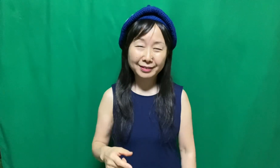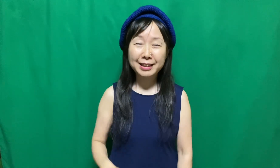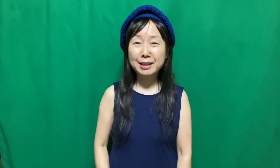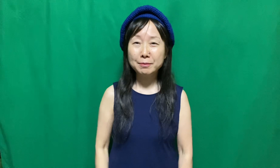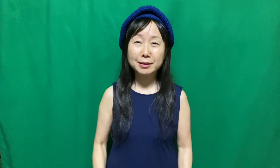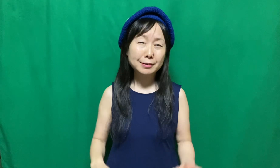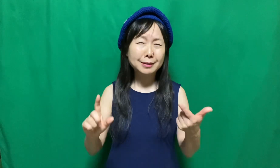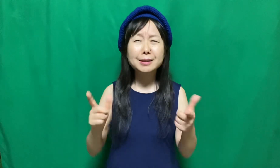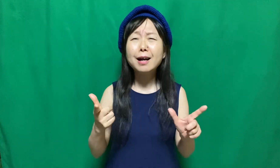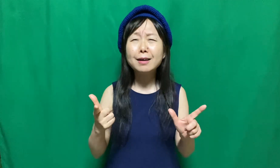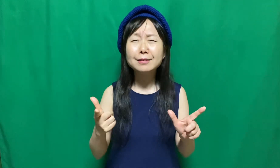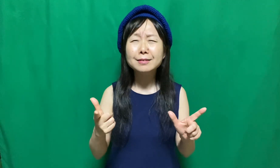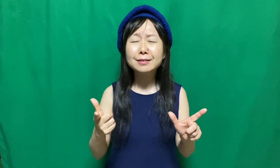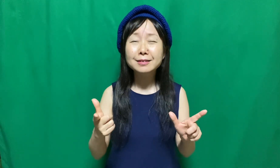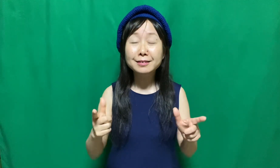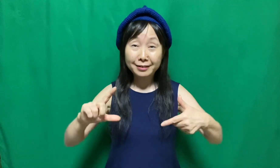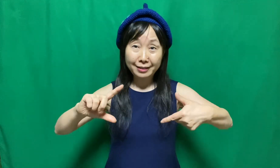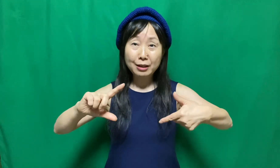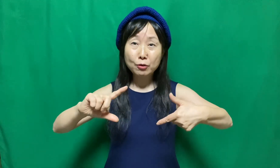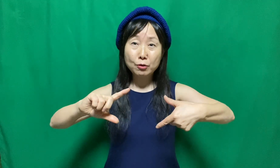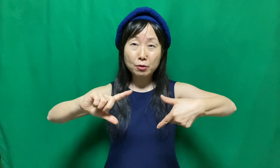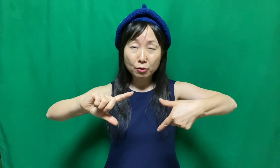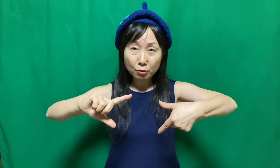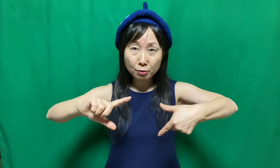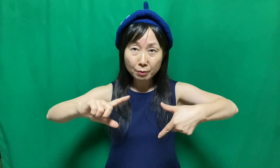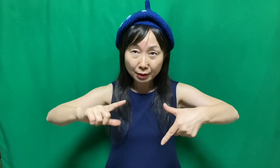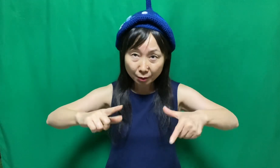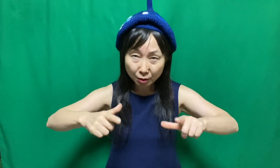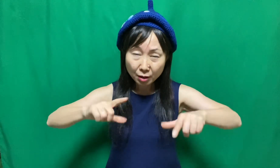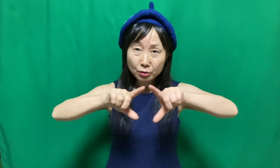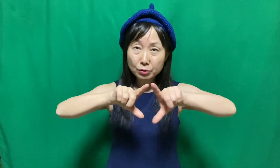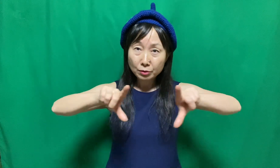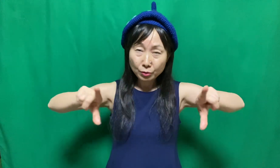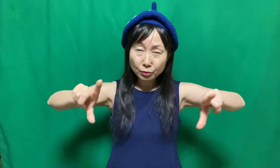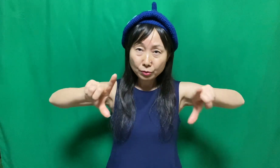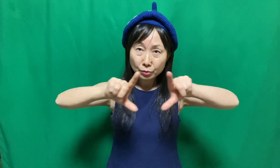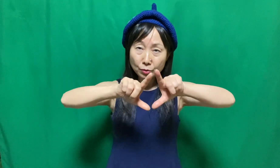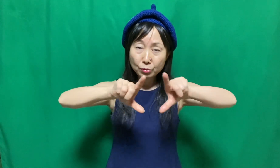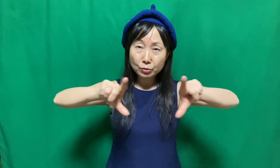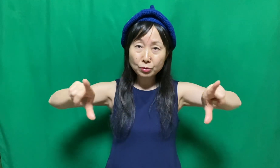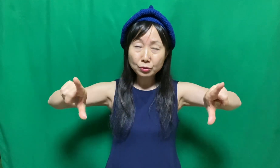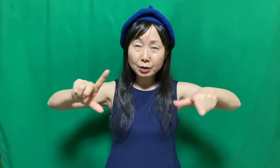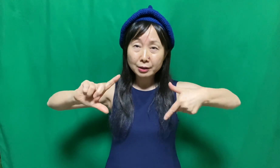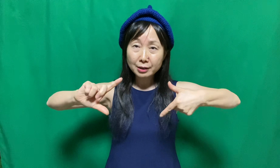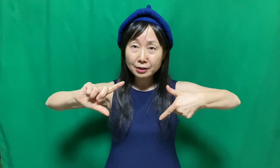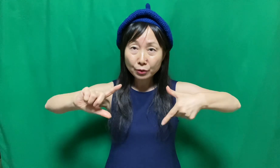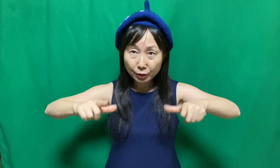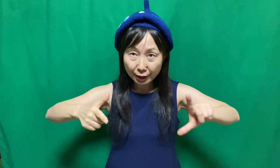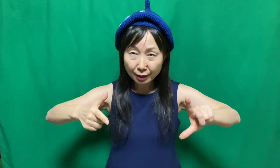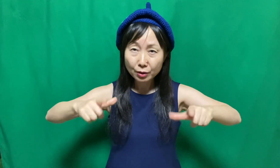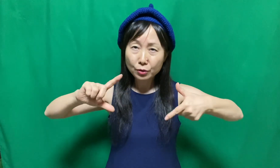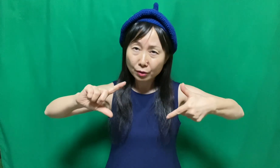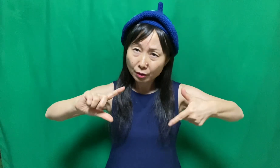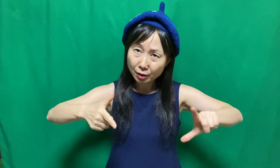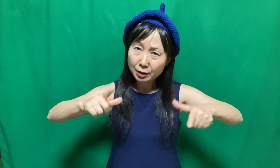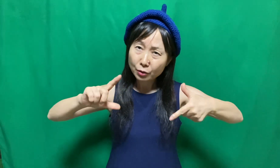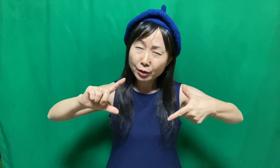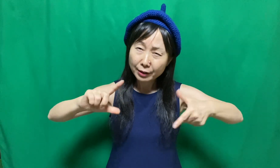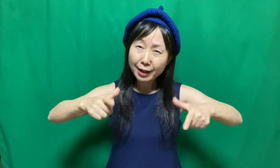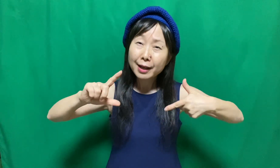なります。違う。ね、こう、まあ、普通の形でよれて、